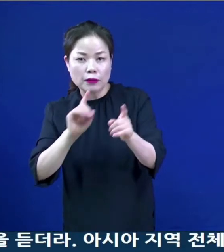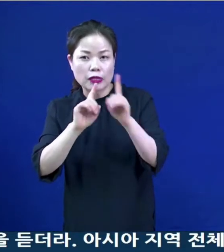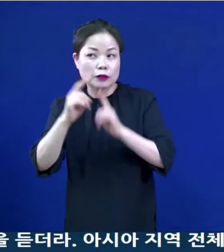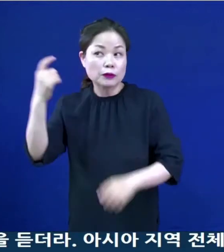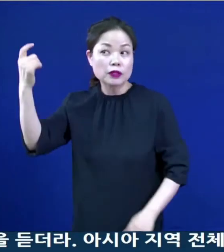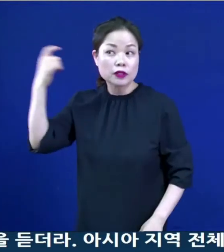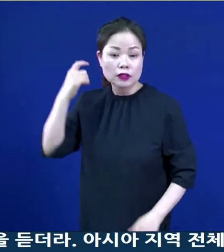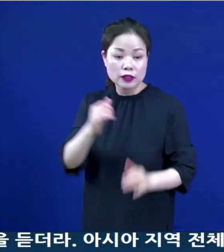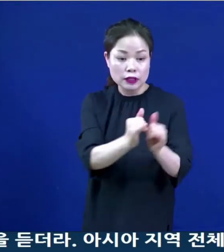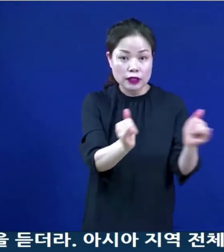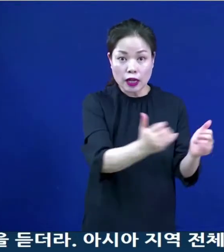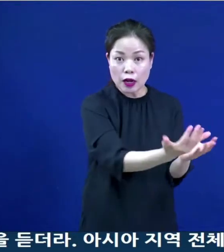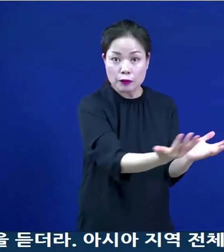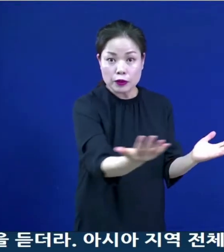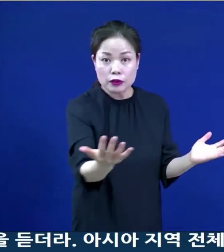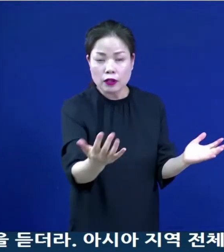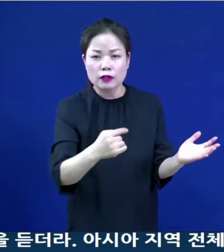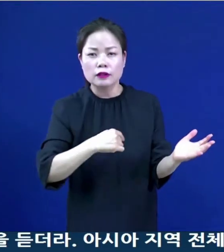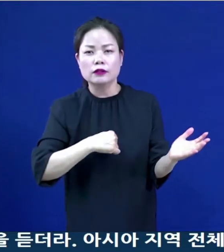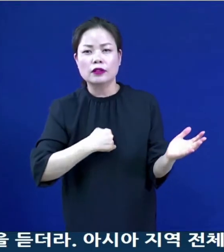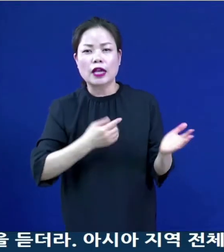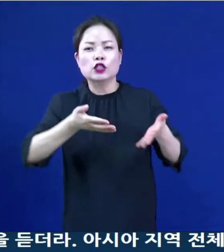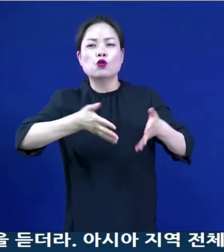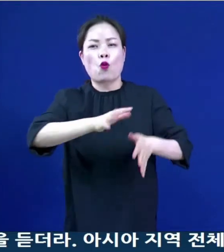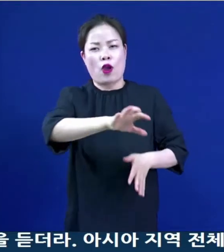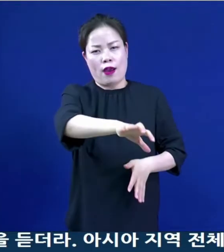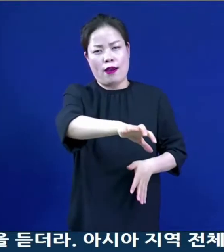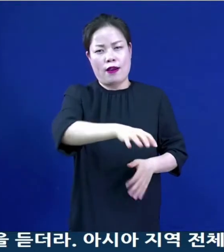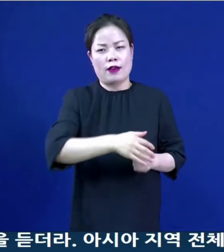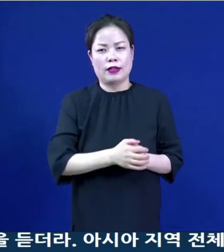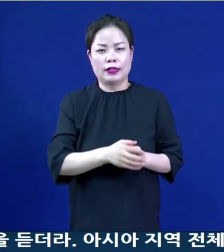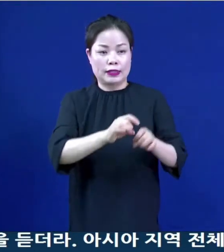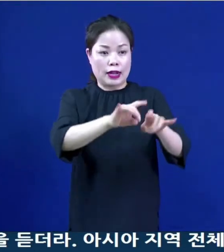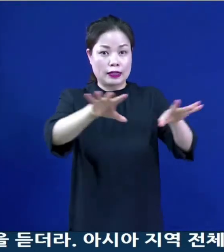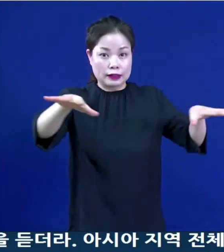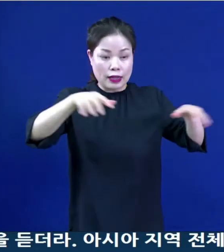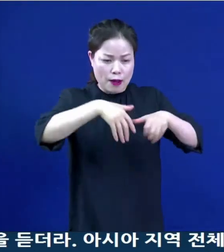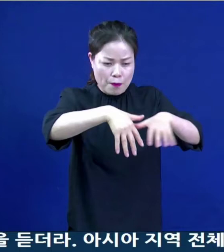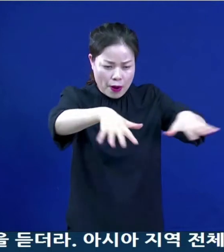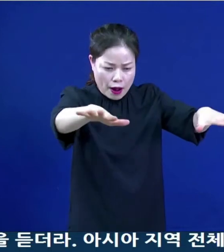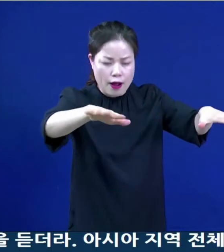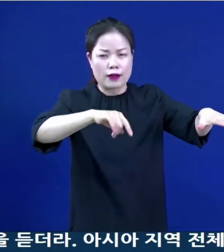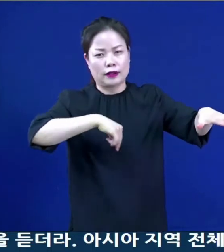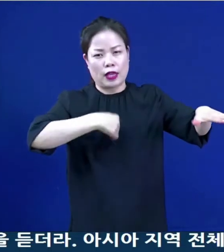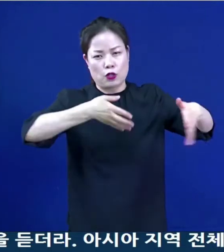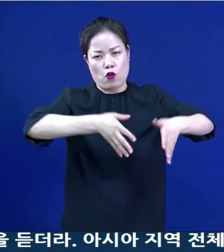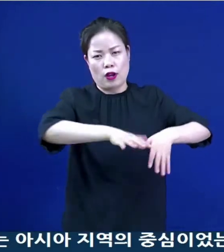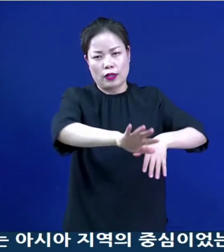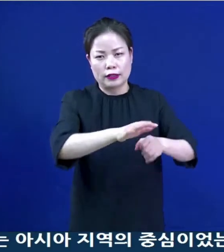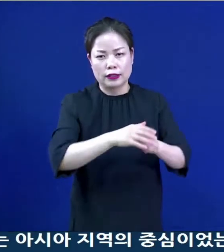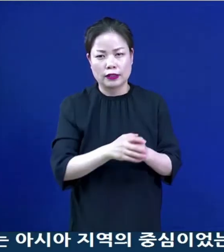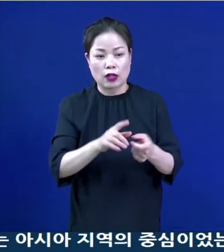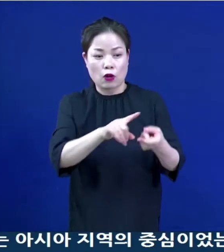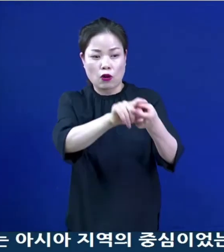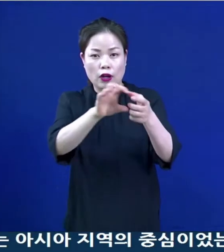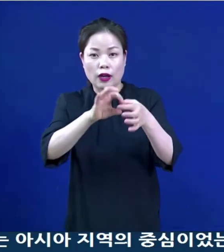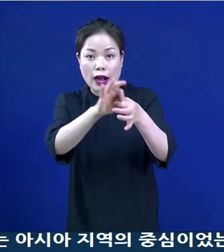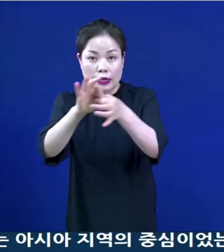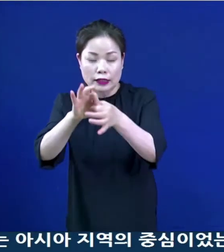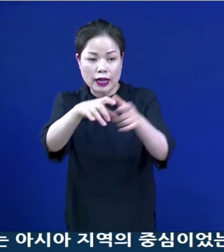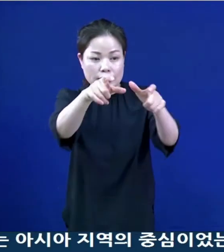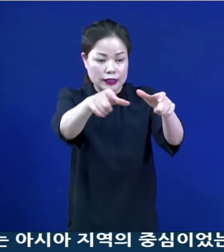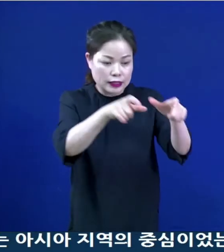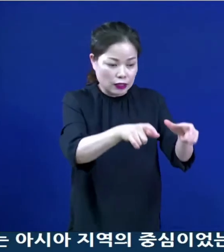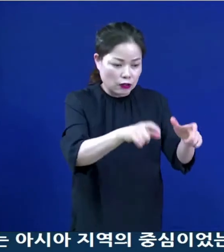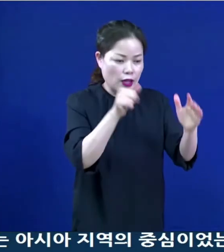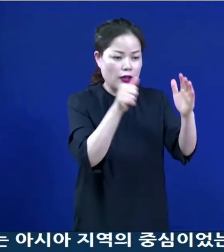말씀을 들은 사람들이 자기 고향인 것 같아요. 자기 고향으로 주로 돌아가거나 아니면 연관 지역으로 가서